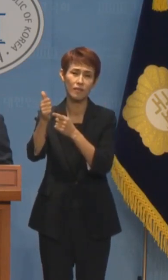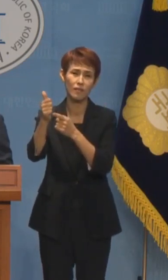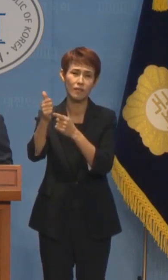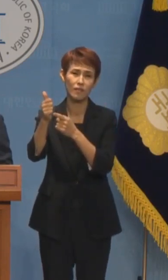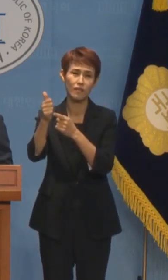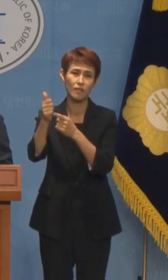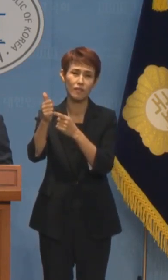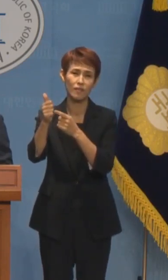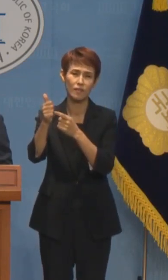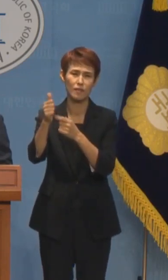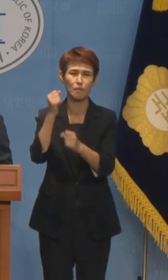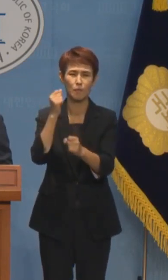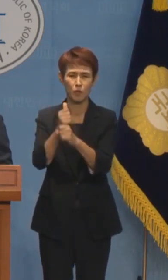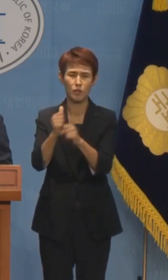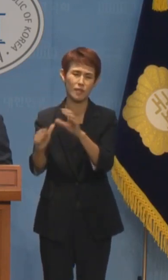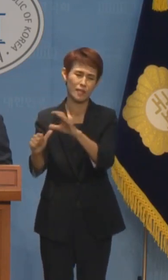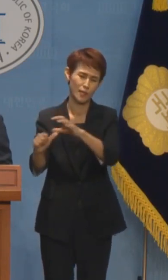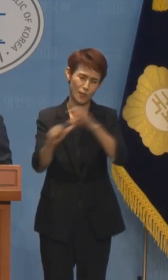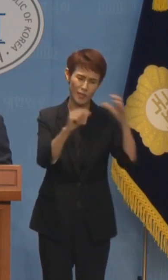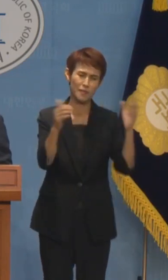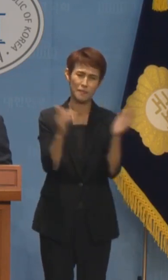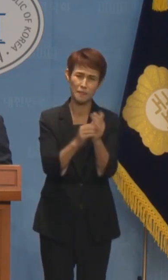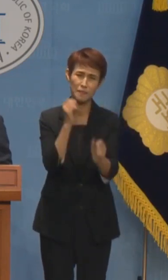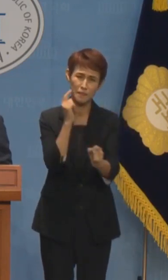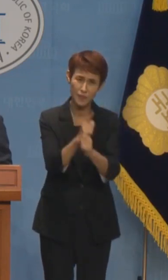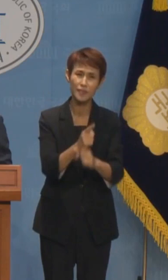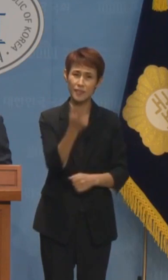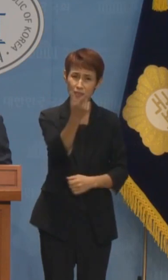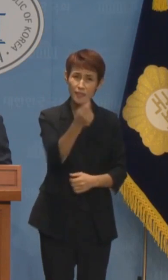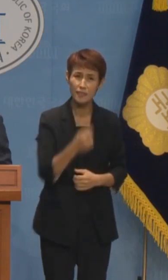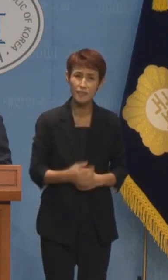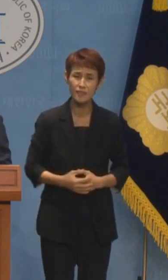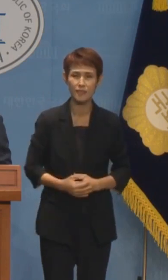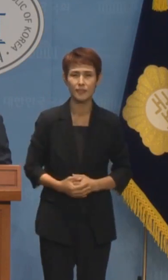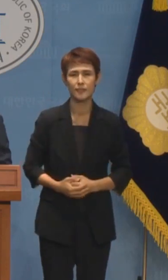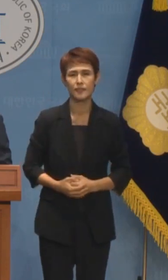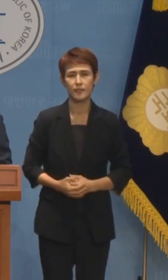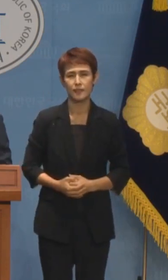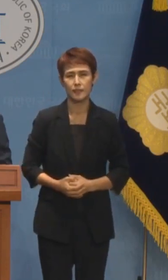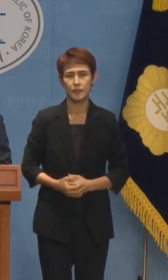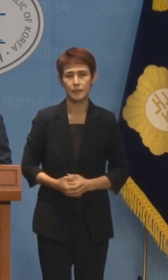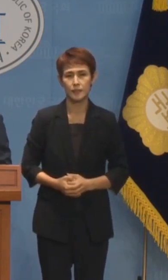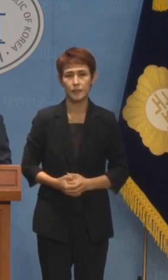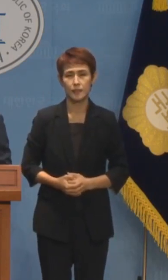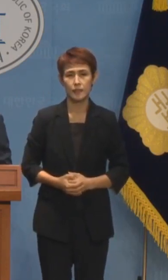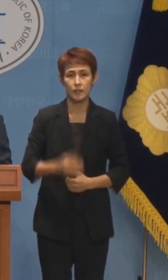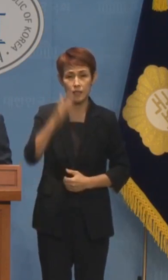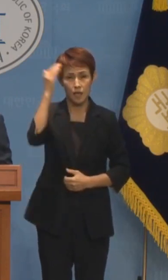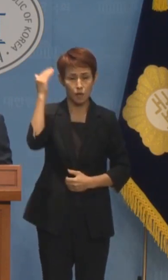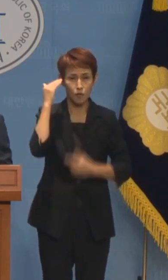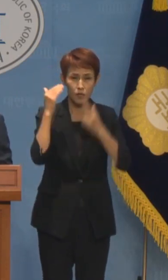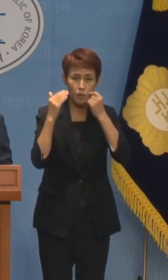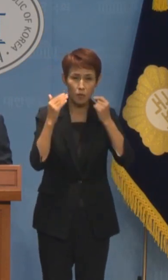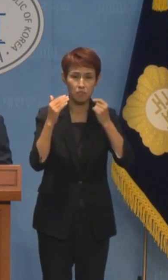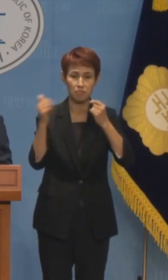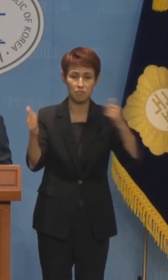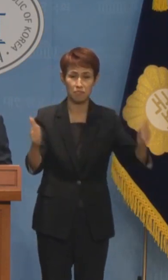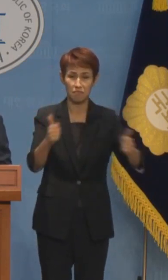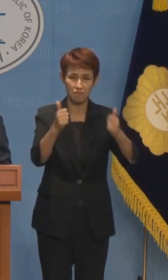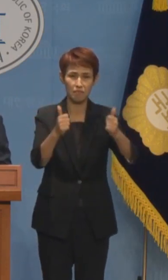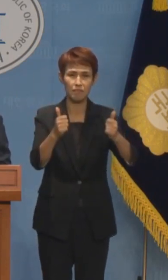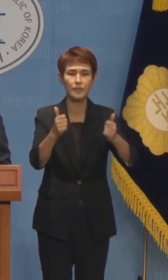뽑아먹을 건 이미 다 뽑아 드셨을 테니 말이죠 한일 정상이 그저 포만